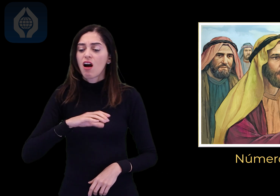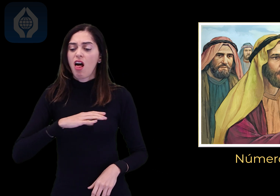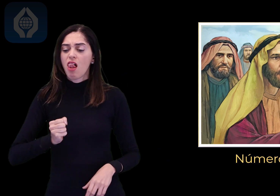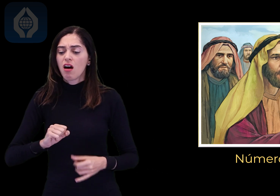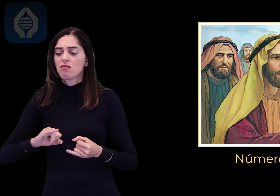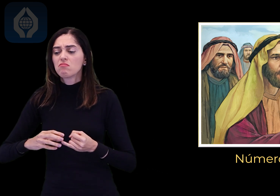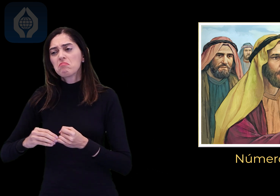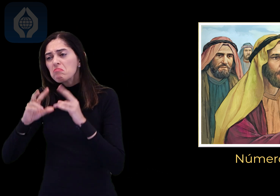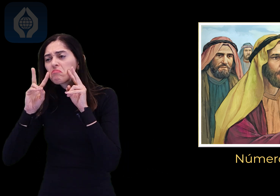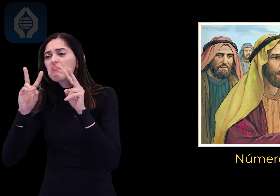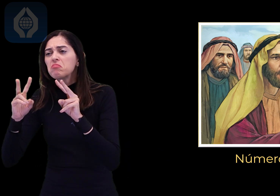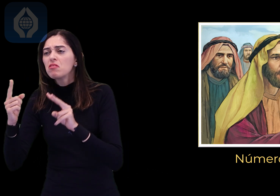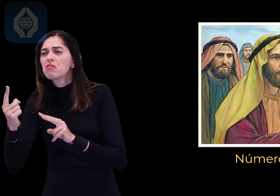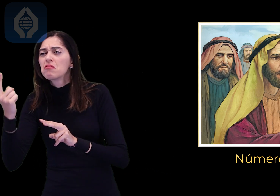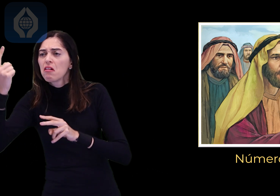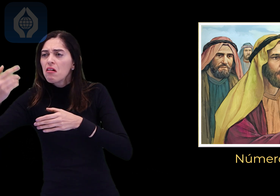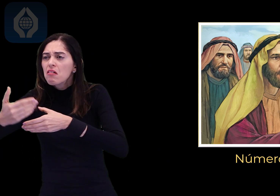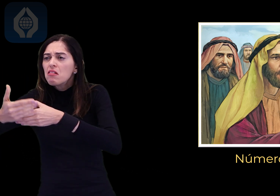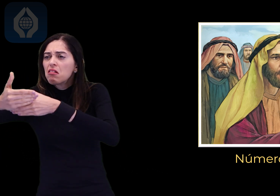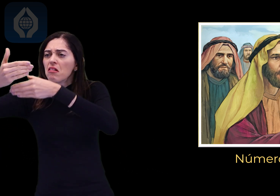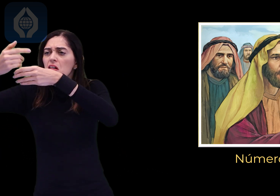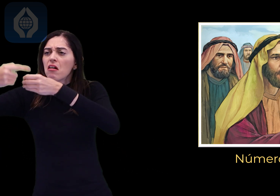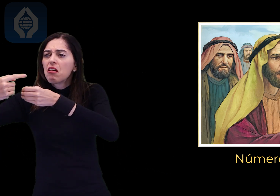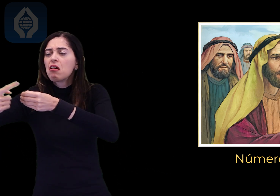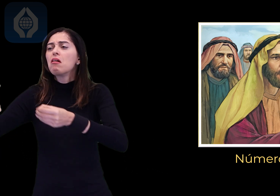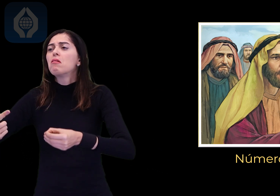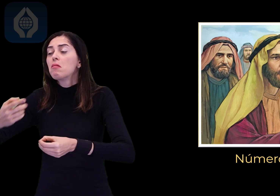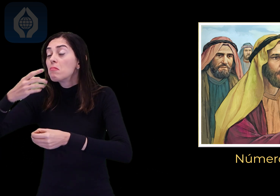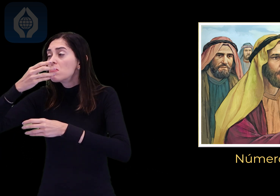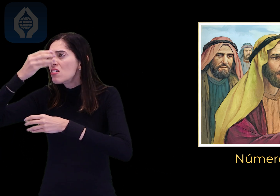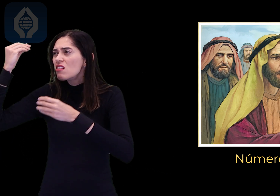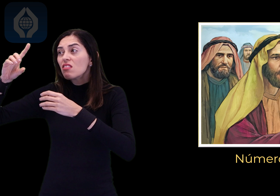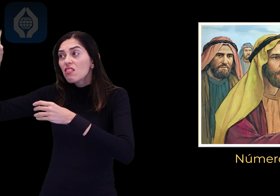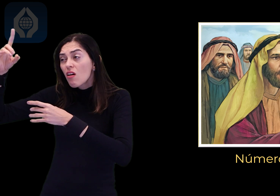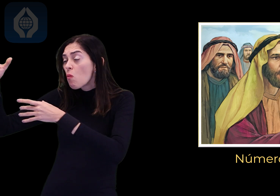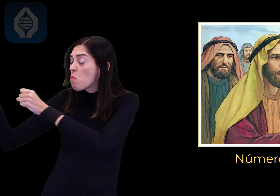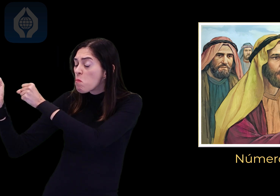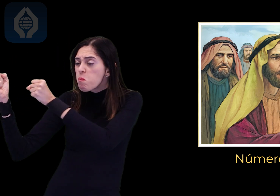Canaã. Também tinham visto o tamanho dos homens. Mas eles não se esqueceram de que Deus é